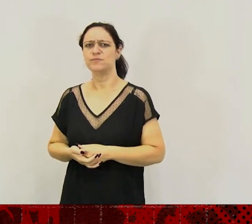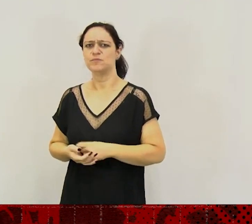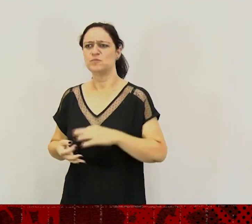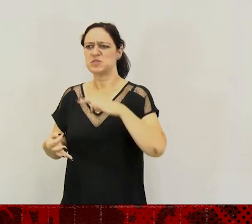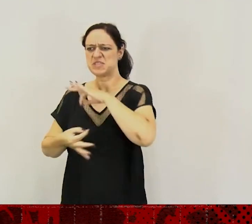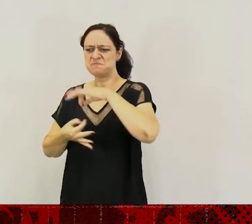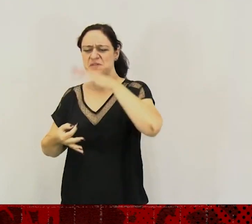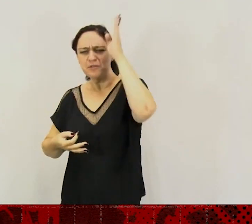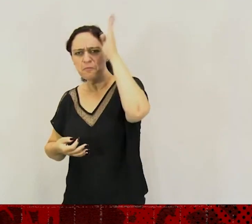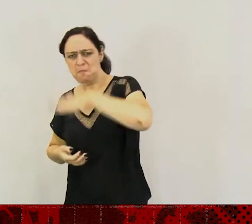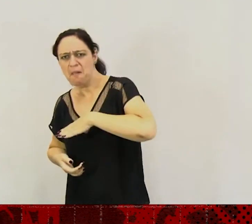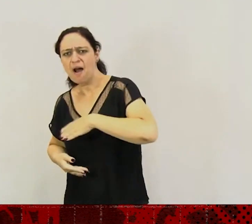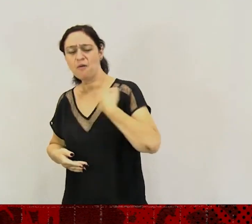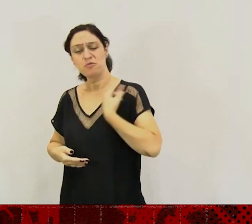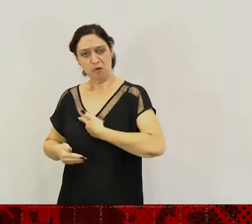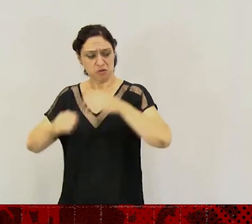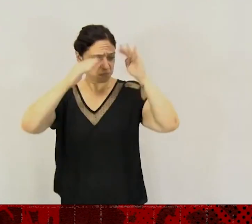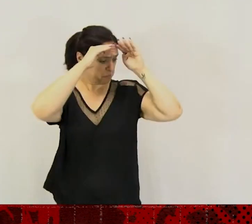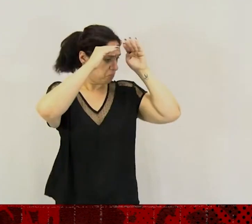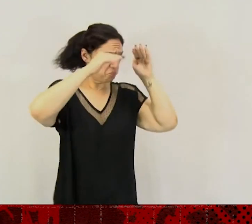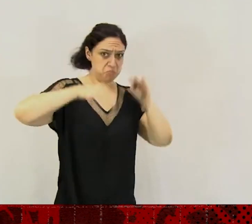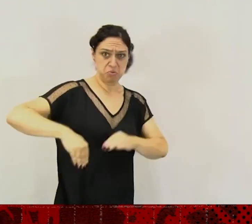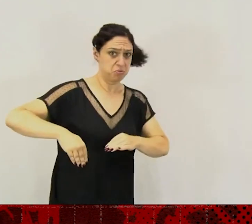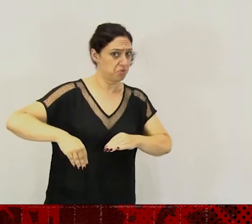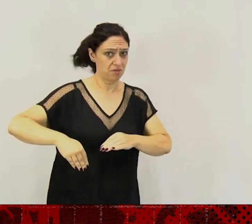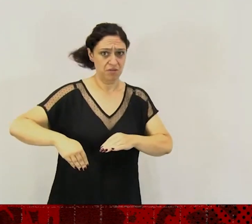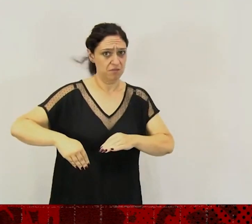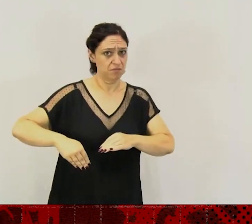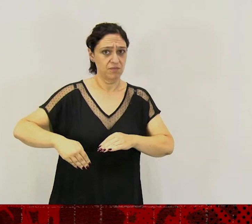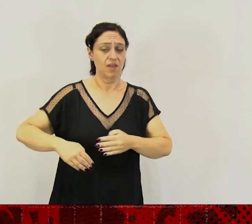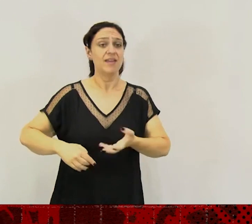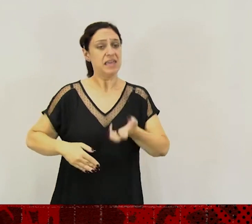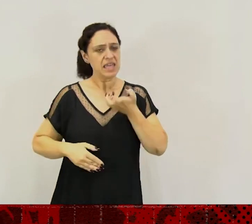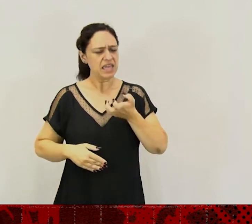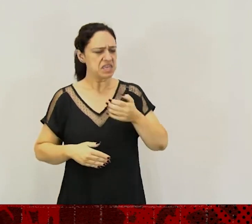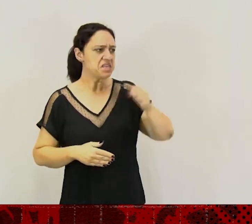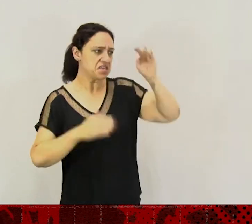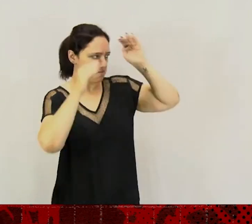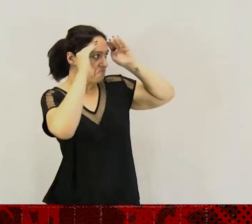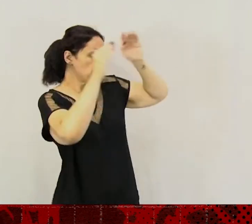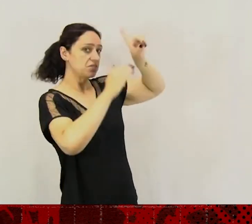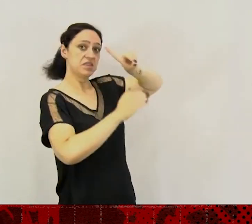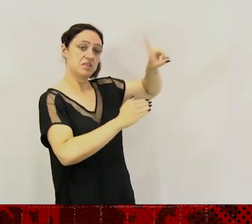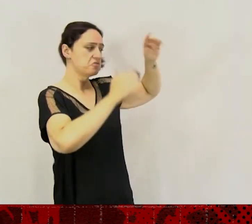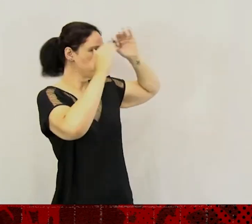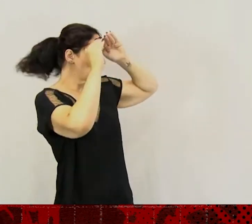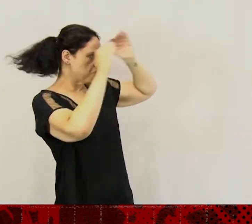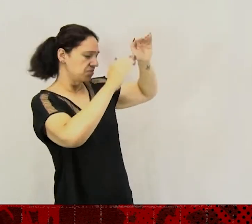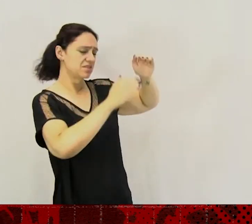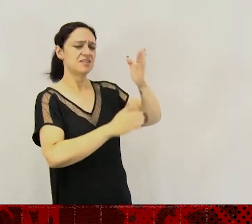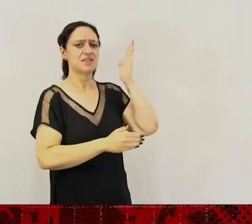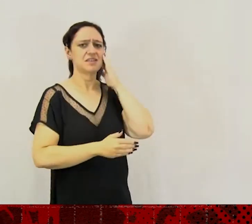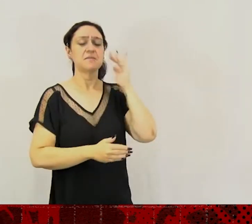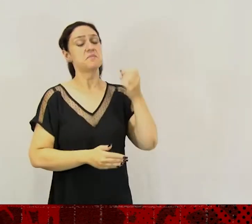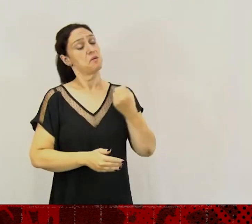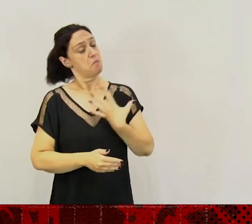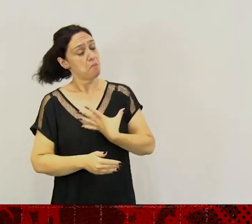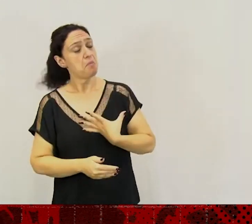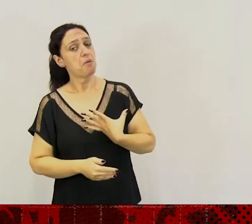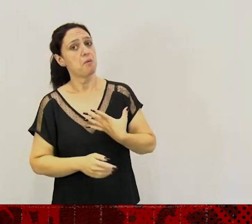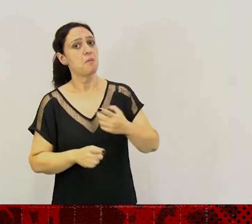desobediência. Nós éramos desobedientes. Queríamos obedecer. Sabíamos que obedecer era